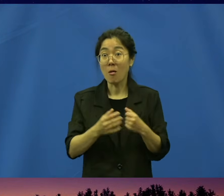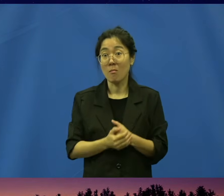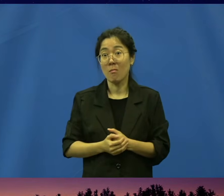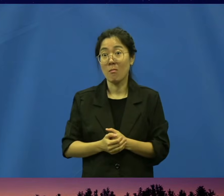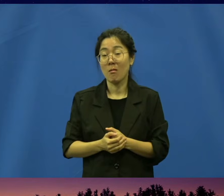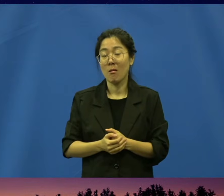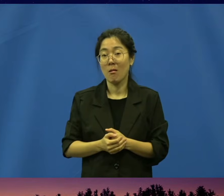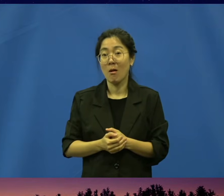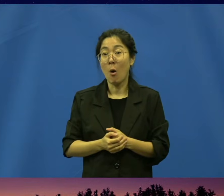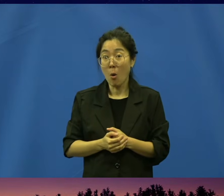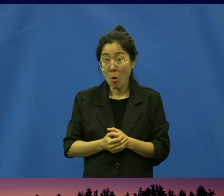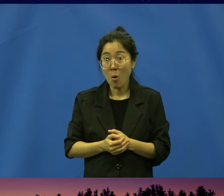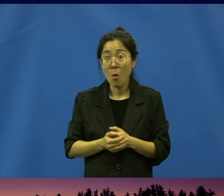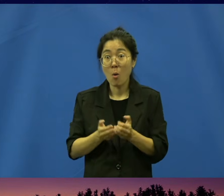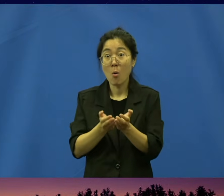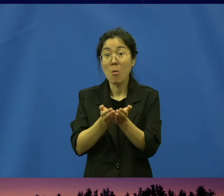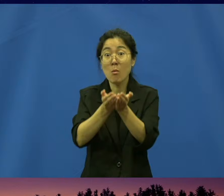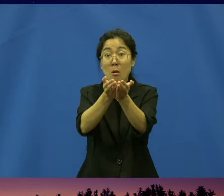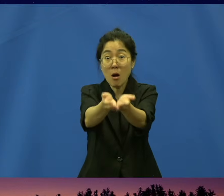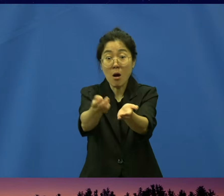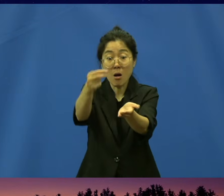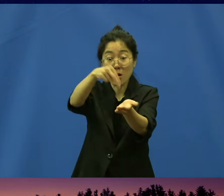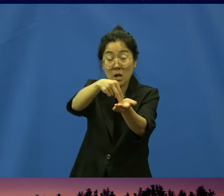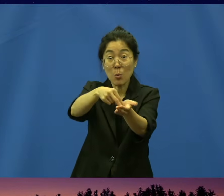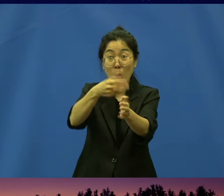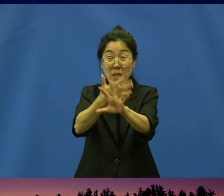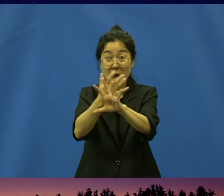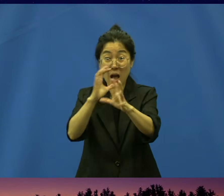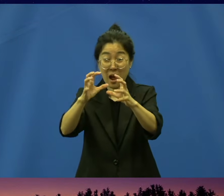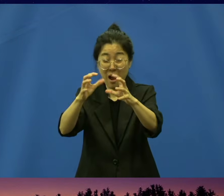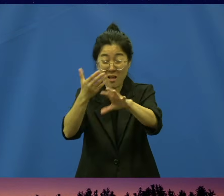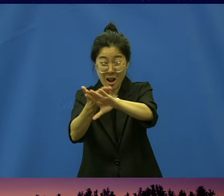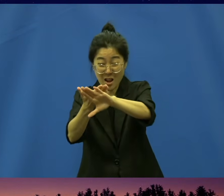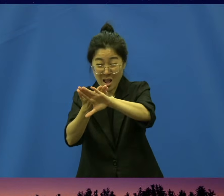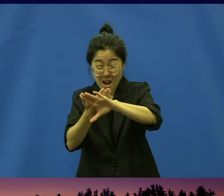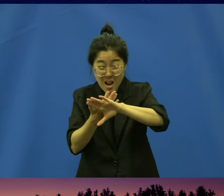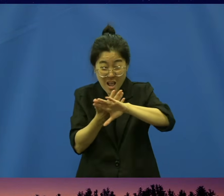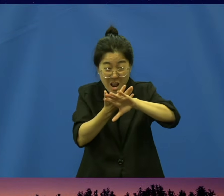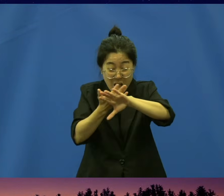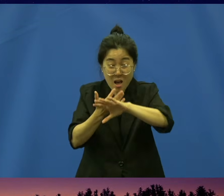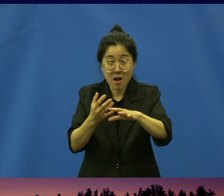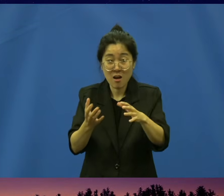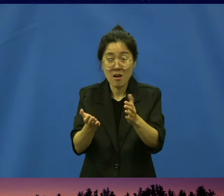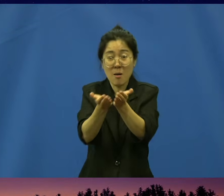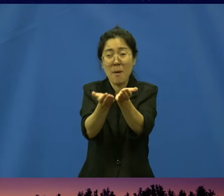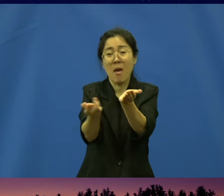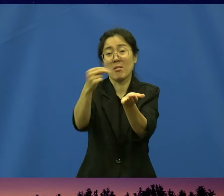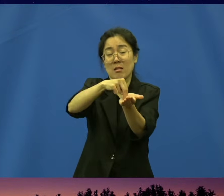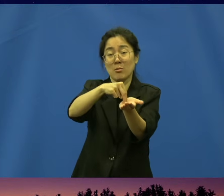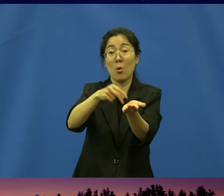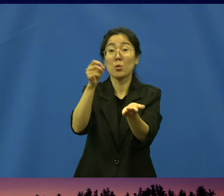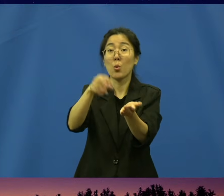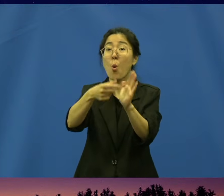교파는 왔다 갔다 하지만 줄 잡아 80개. 네?